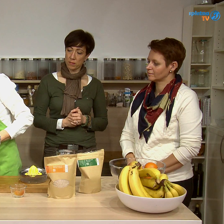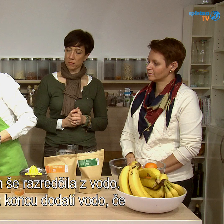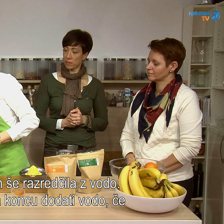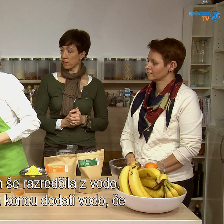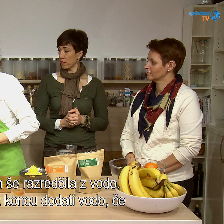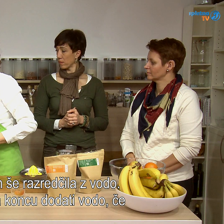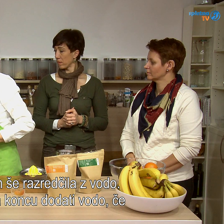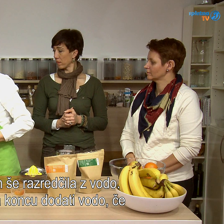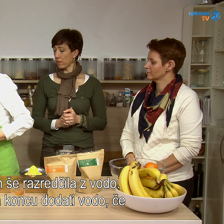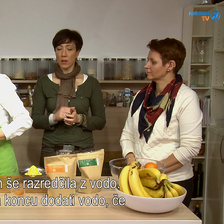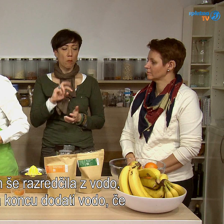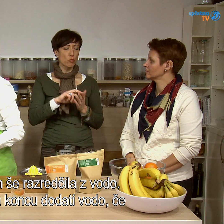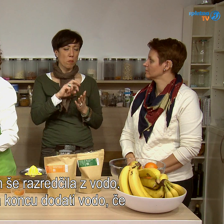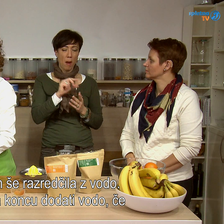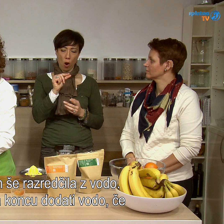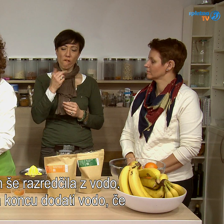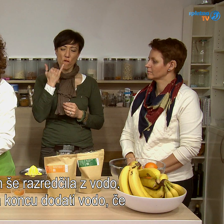Majčkeno ga bom še razredčila z vodo.